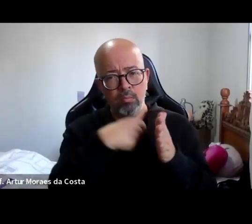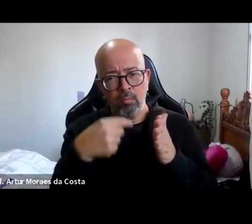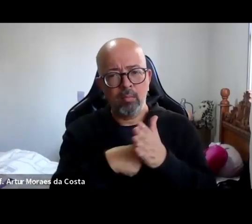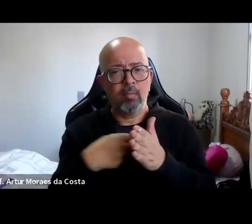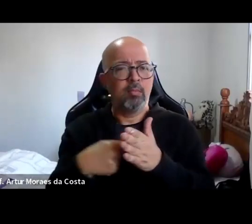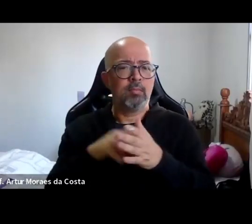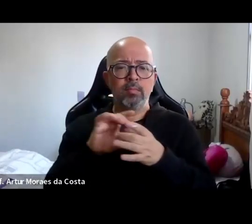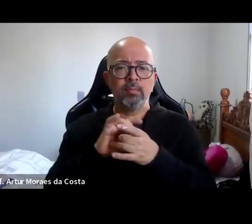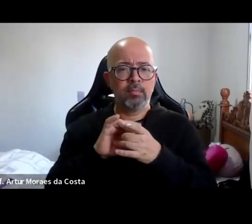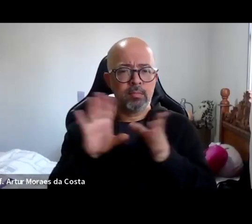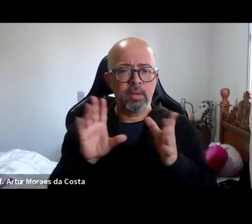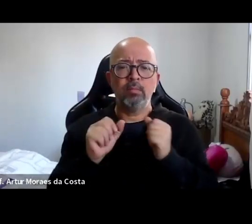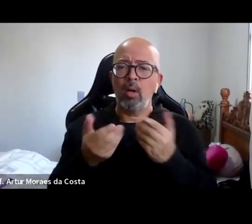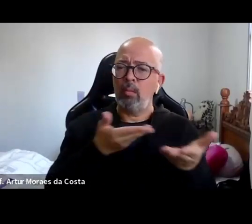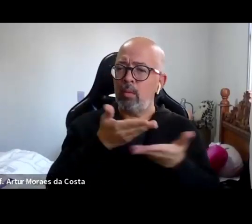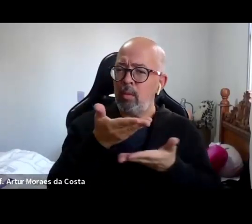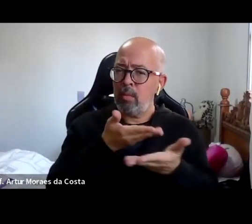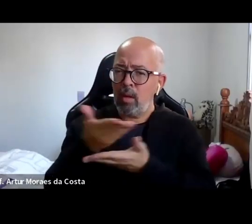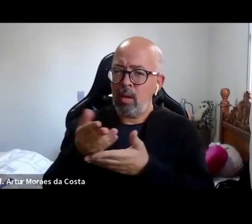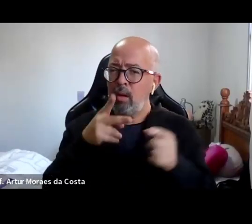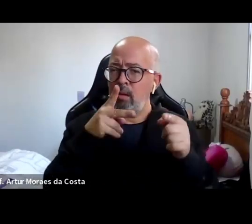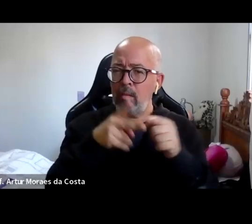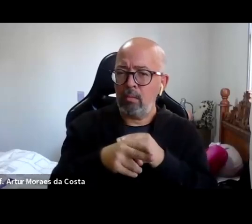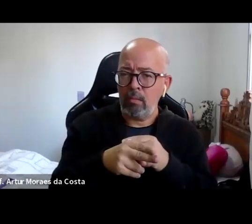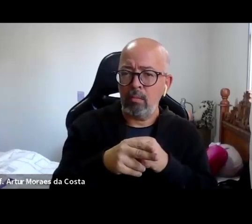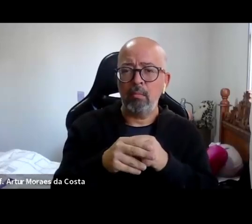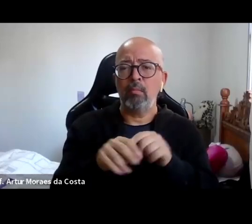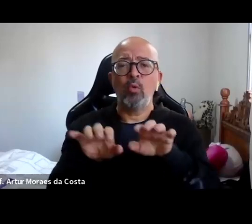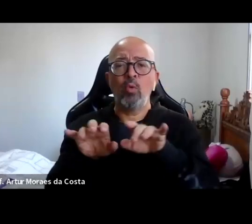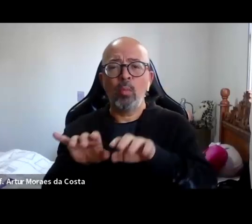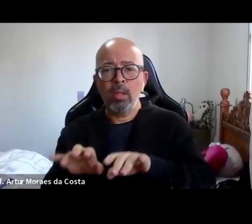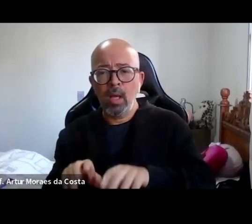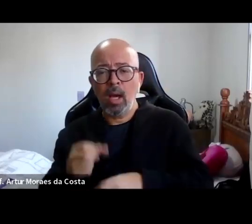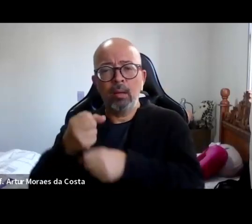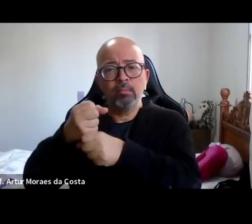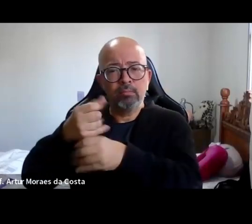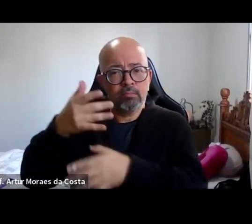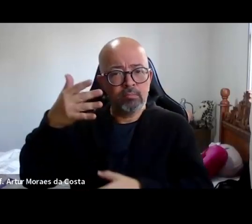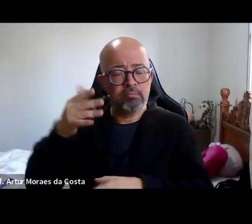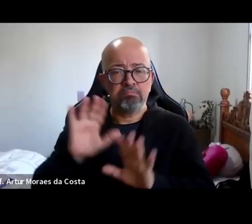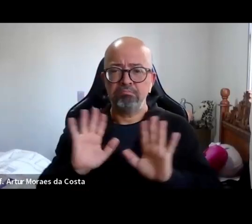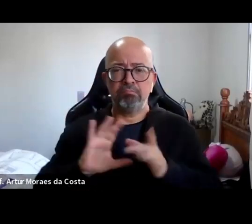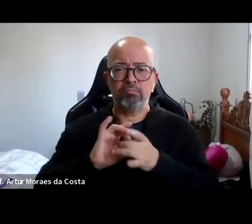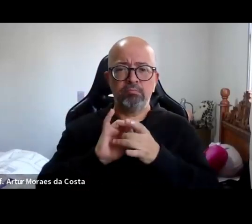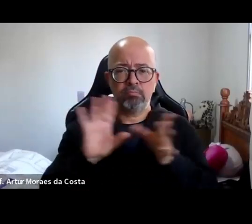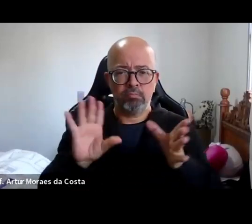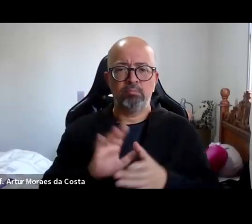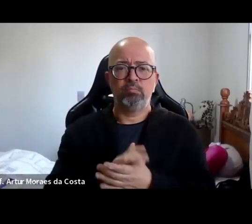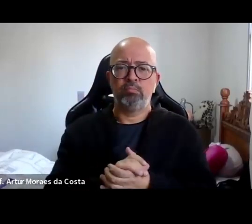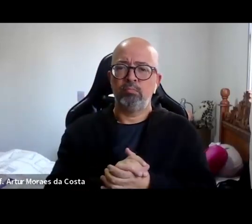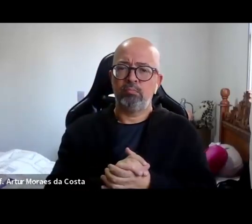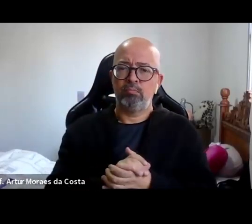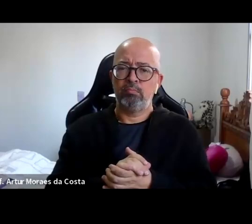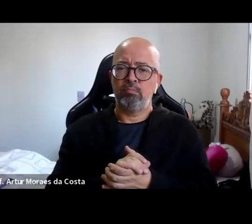comentario creo que podría también hacerlo traducirlo y leerlo yo he preparado algunas